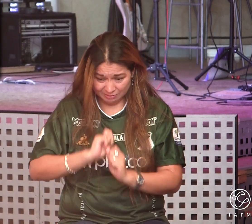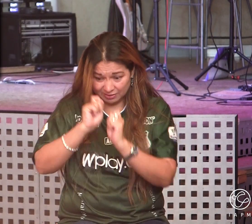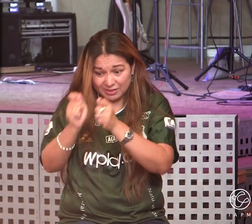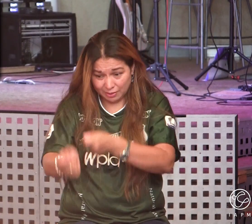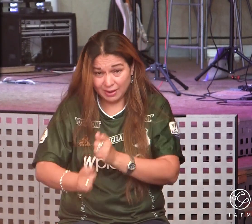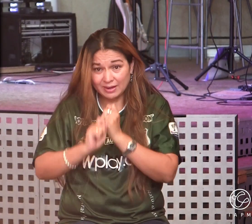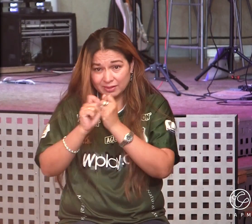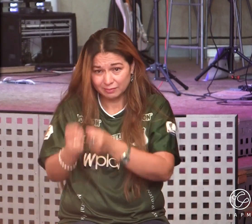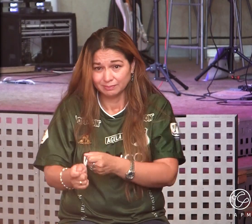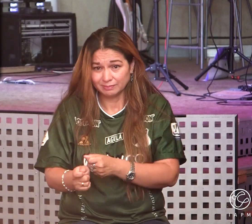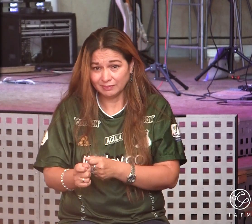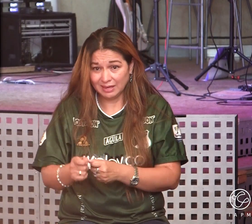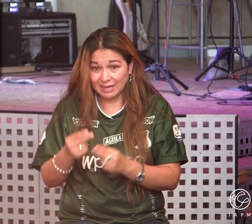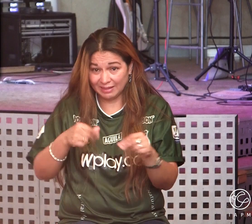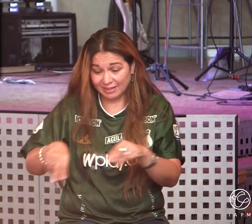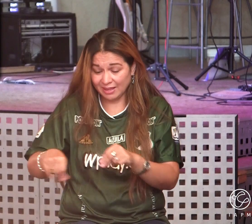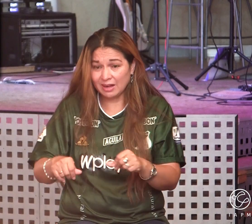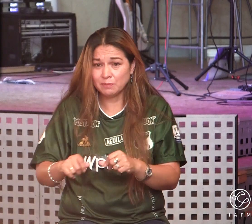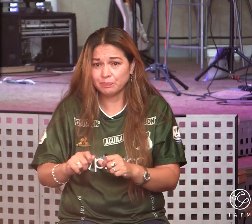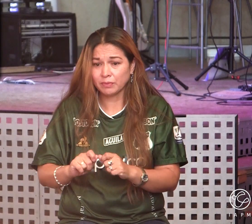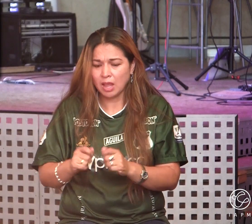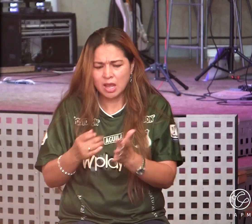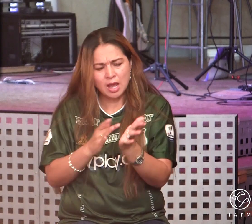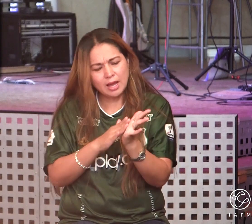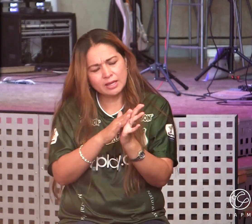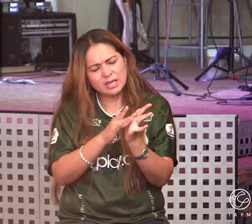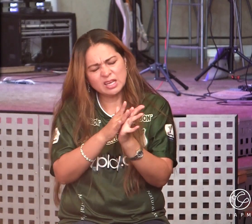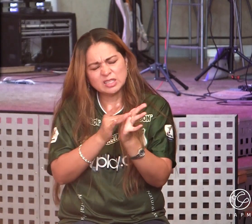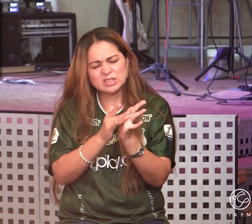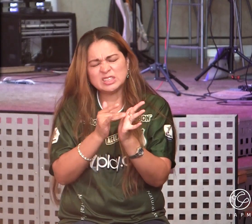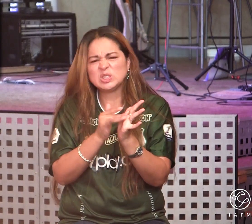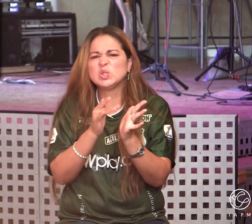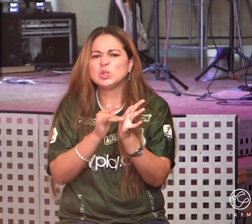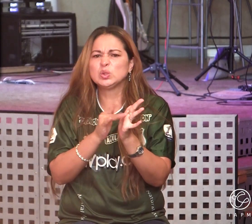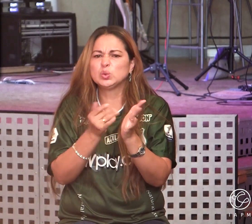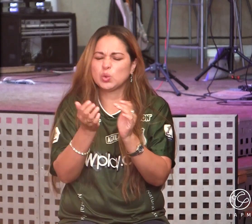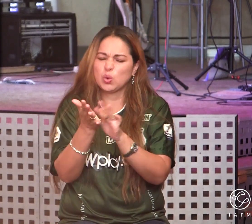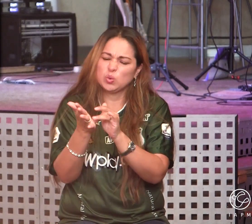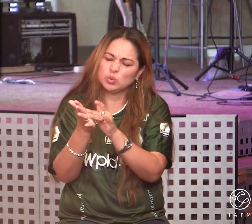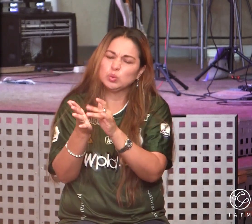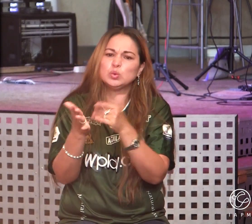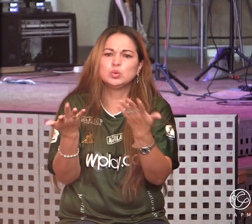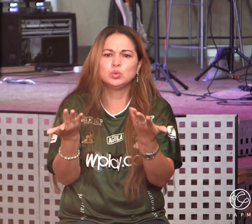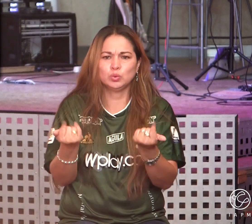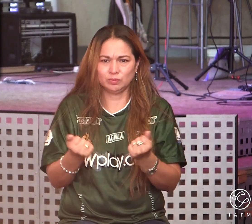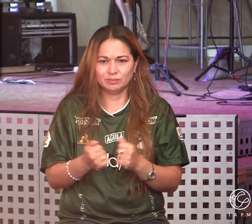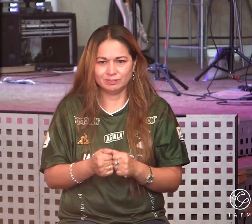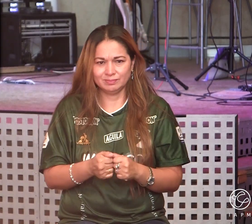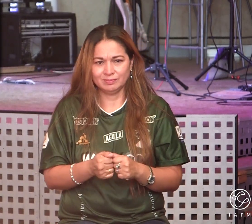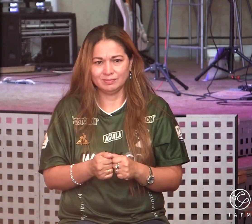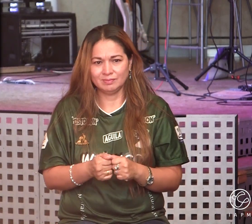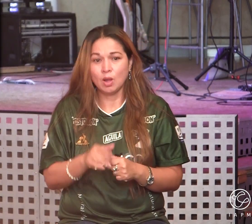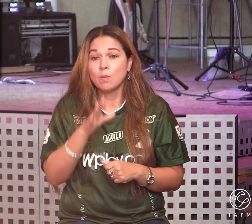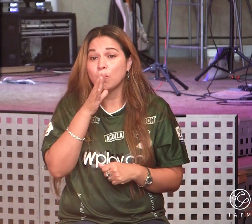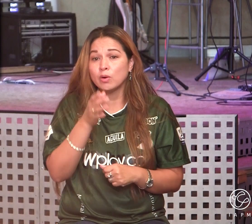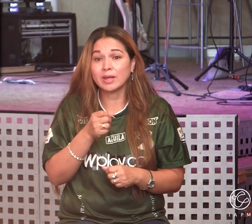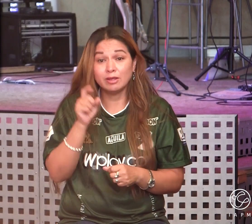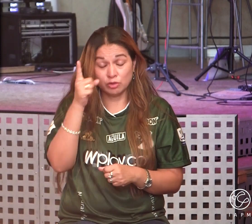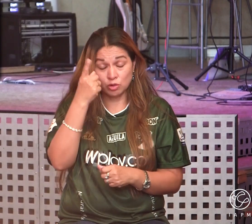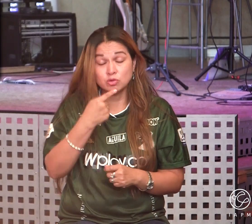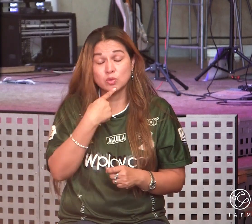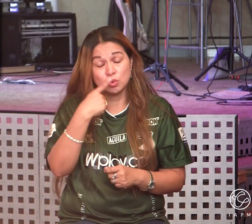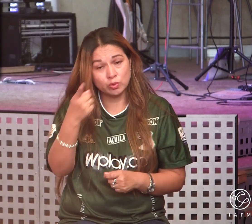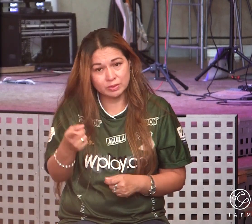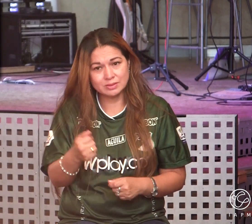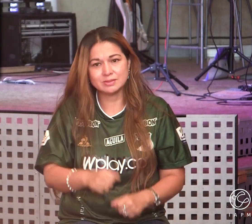ambiente completamente distinto, completamente opuesto. La idea de lo que te estoy diciendo es que no permitamos que eso sea lo que nos